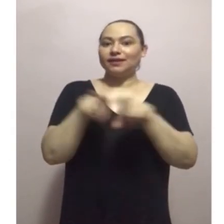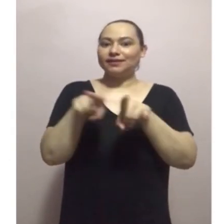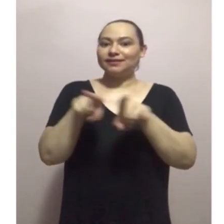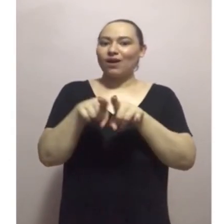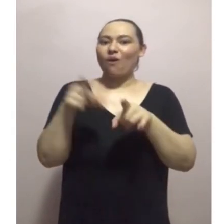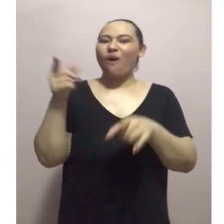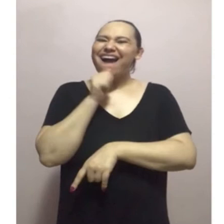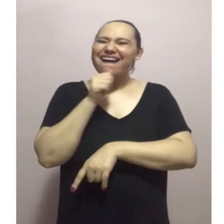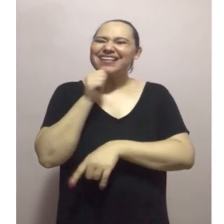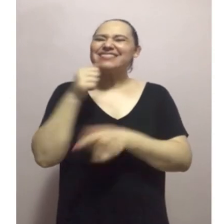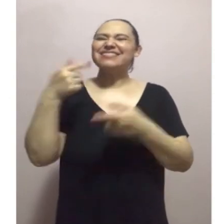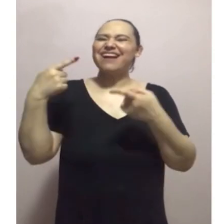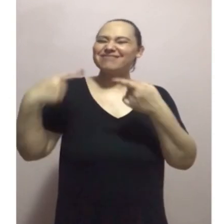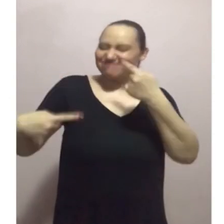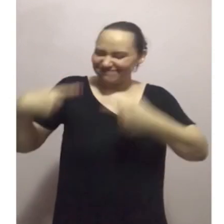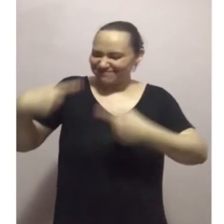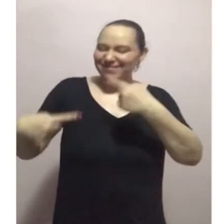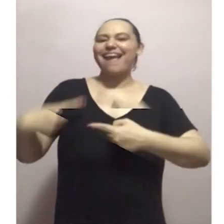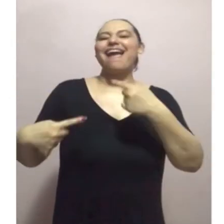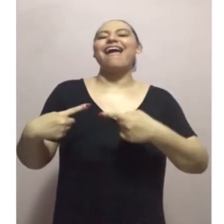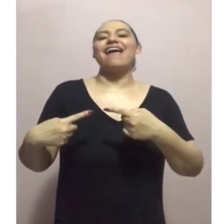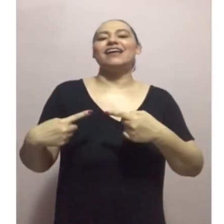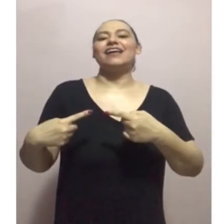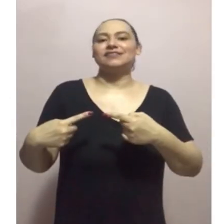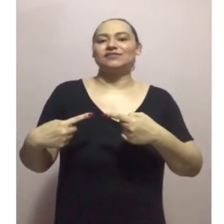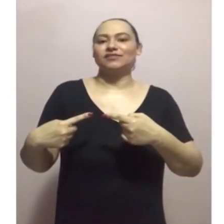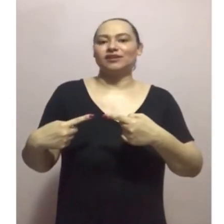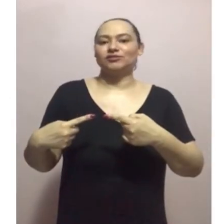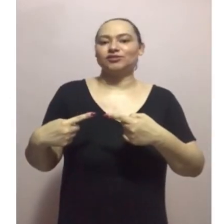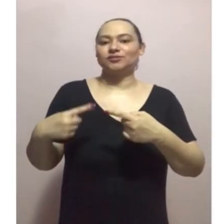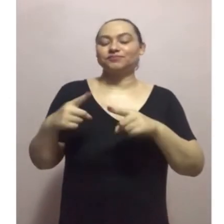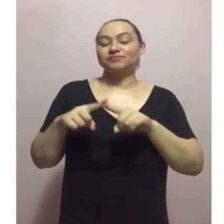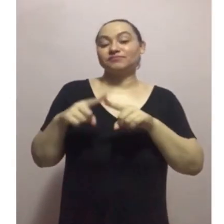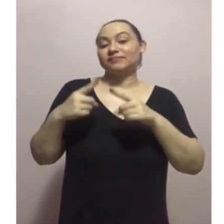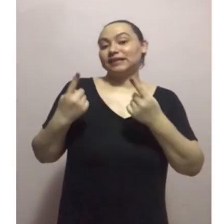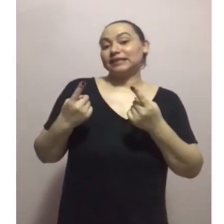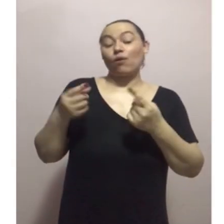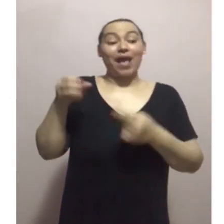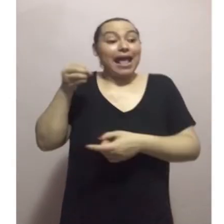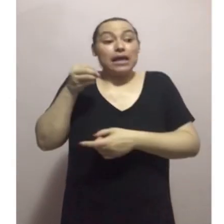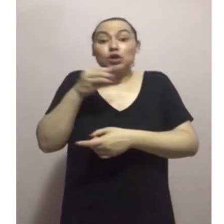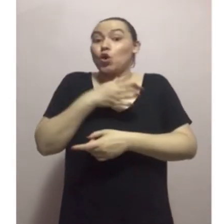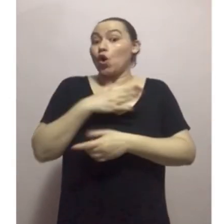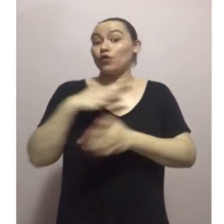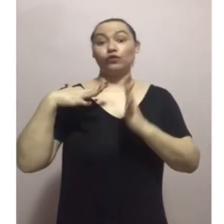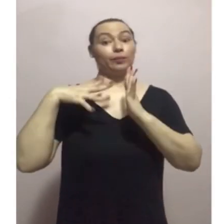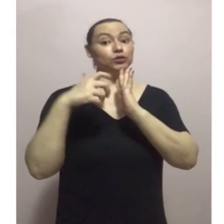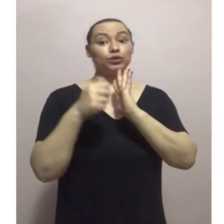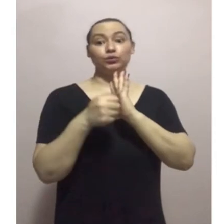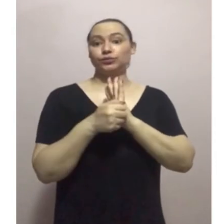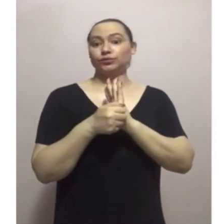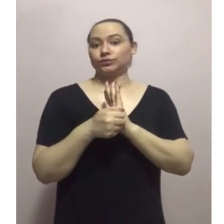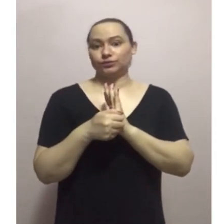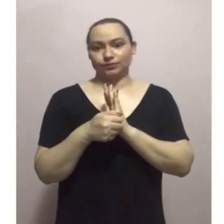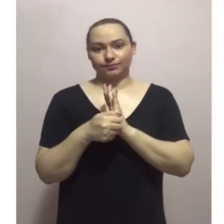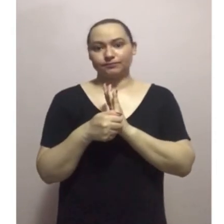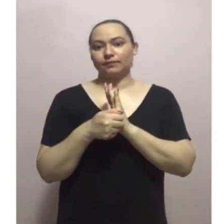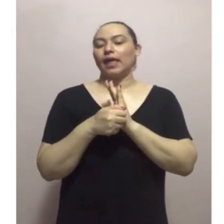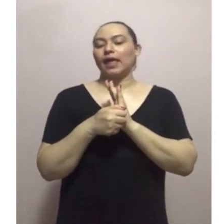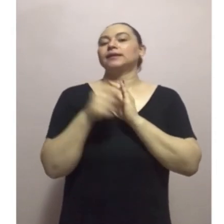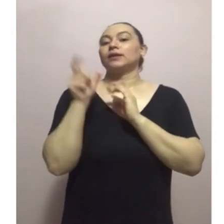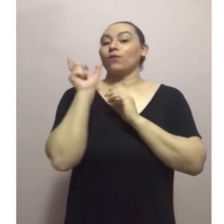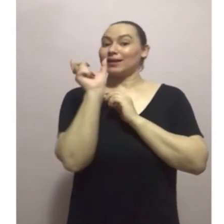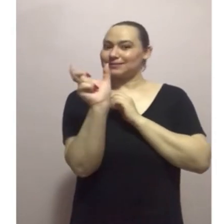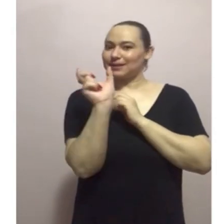que ainda é muito desafiante para a gente, né, na Andréia? verdade, assim, é uma coisa nova para todos. Então,